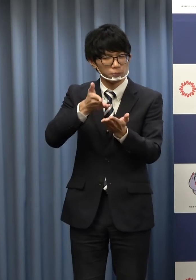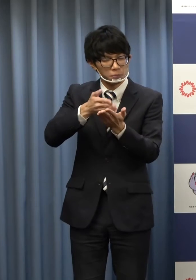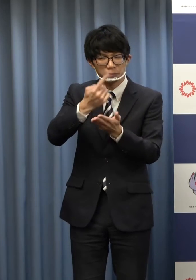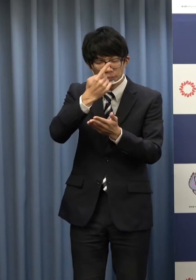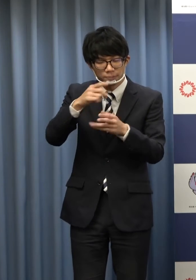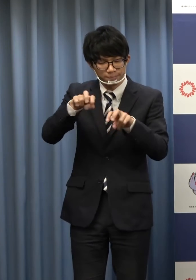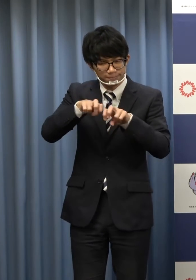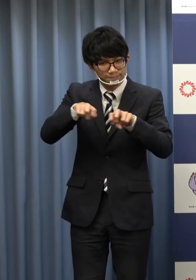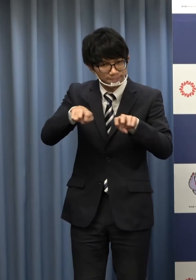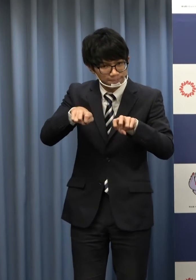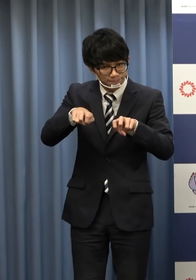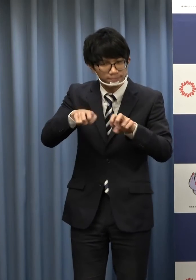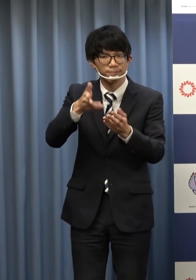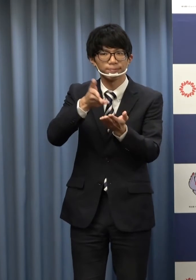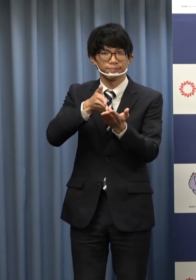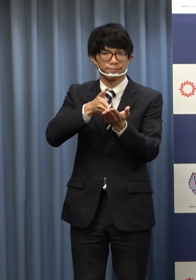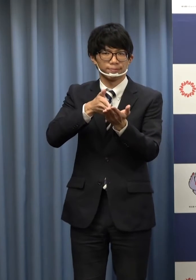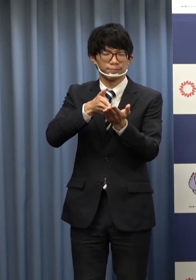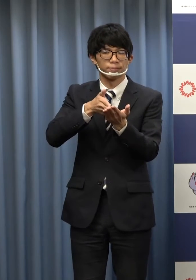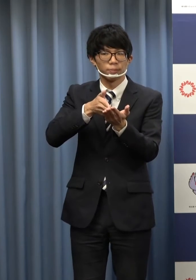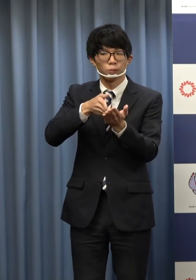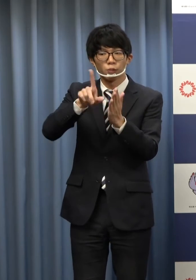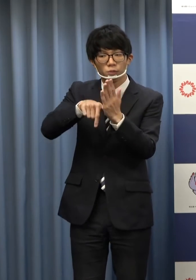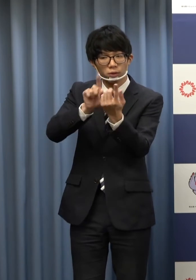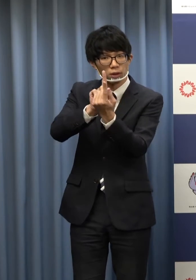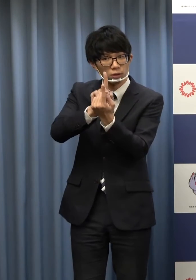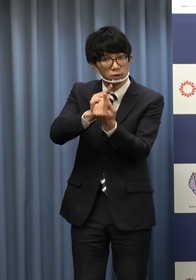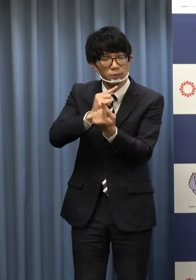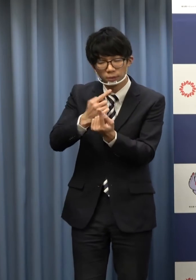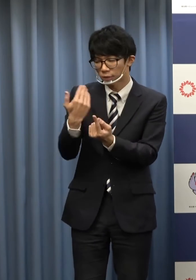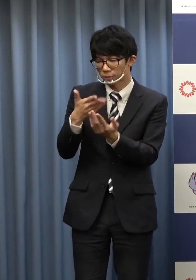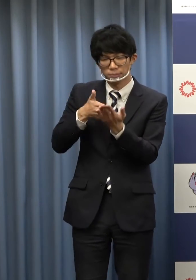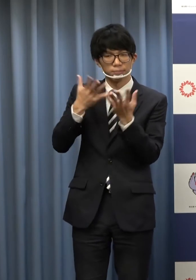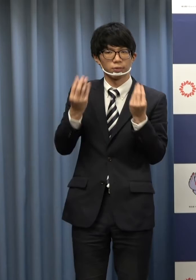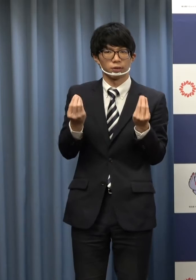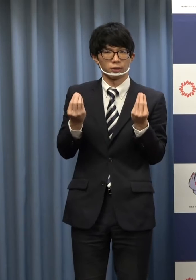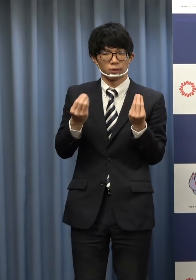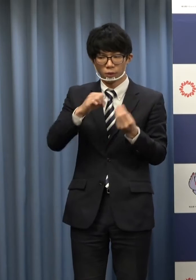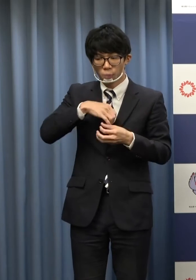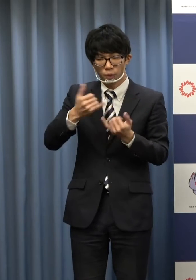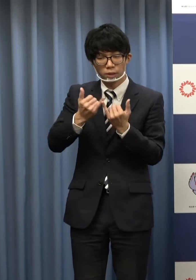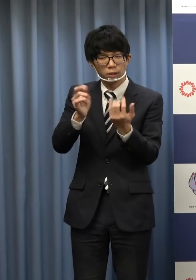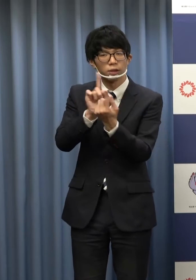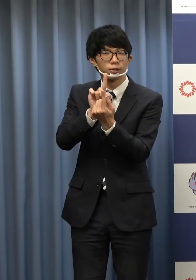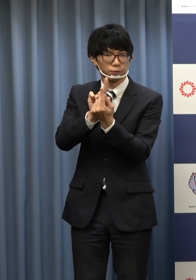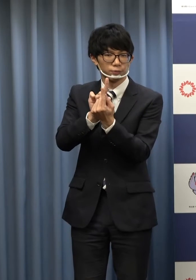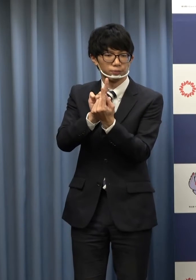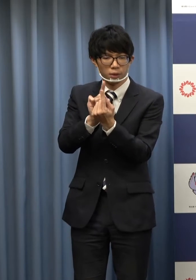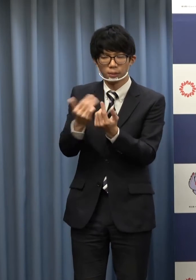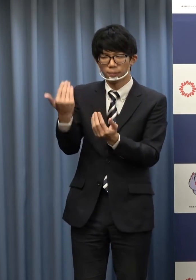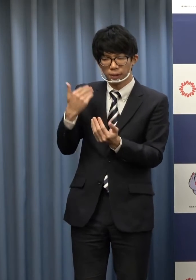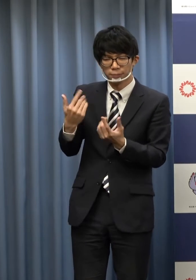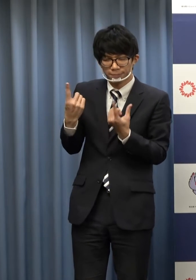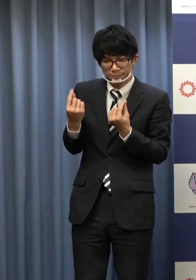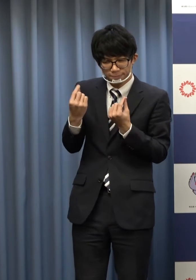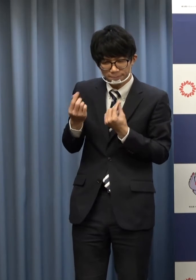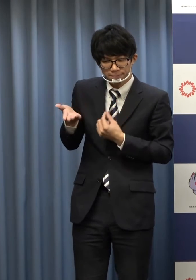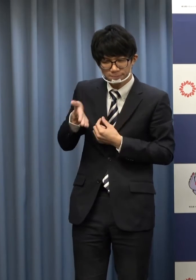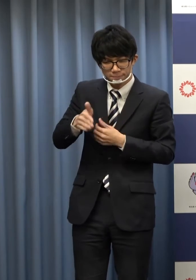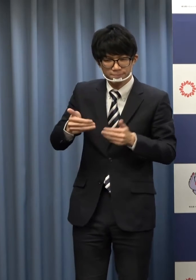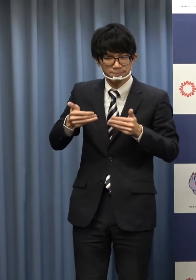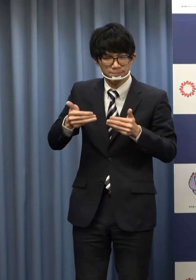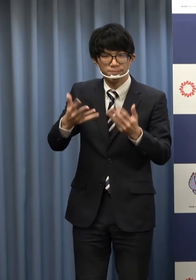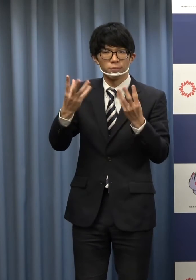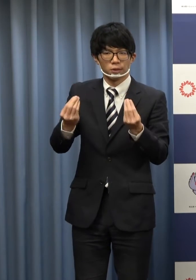析ということになります。そこで対策として先ほど申し上げた通り高齢者対策、これまでもしっかりやってまいりましたけれども